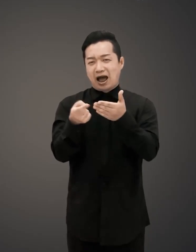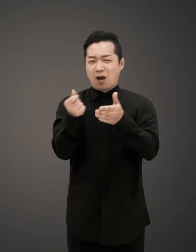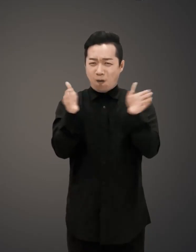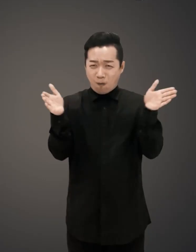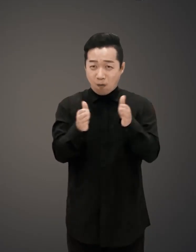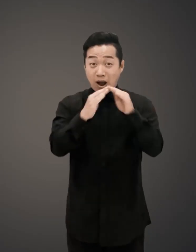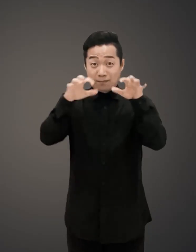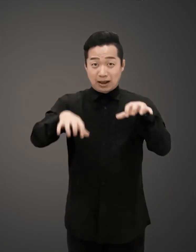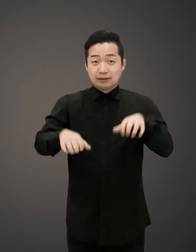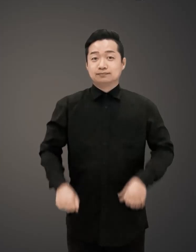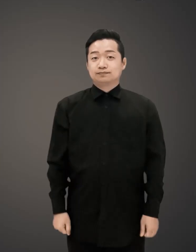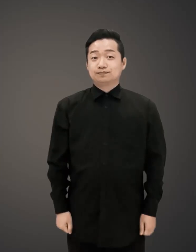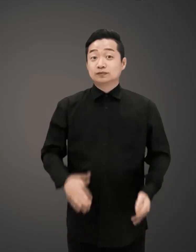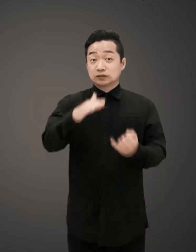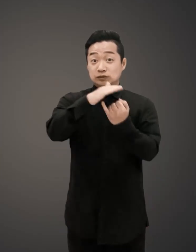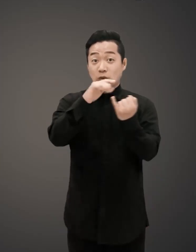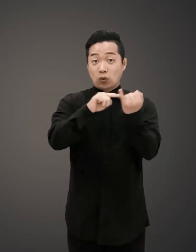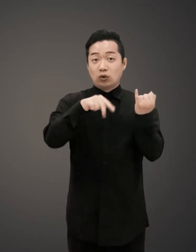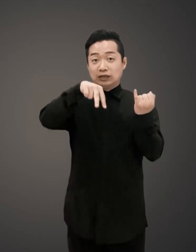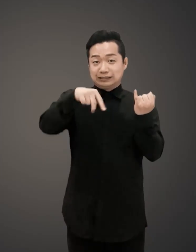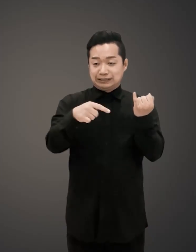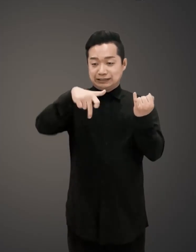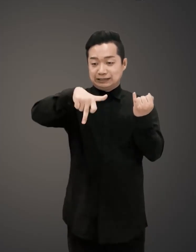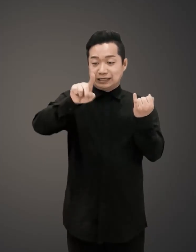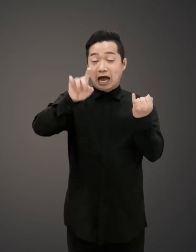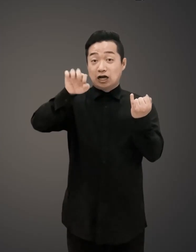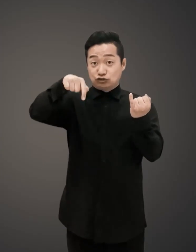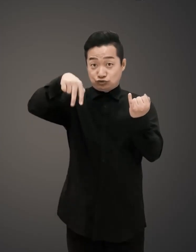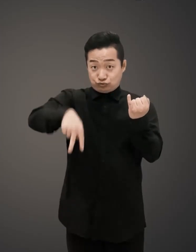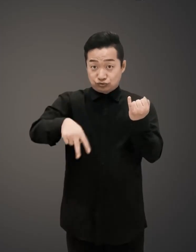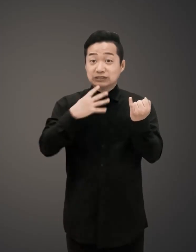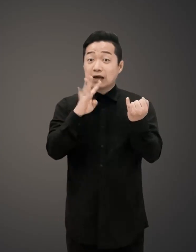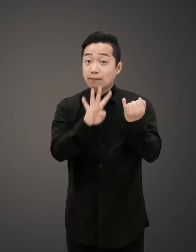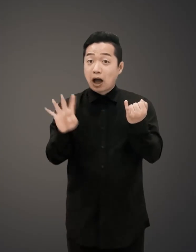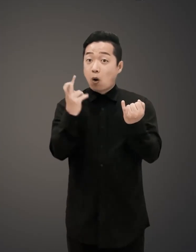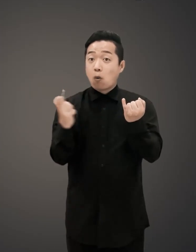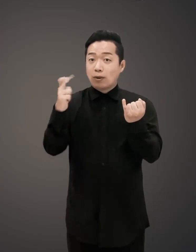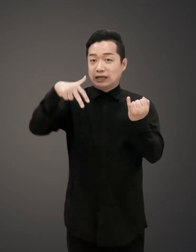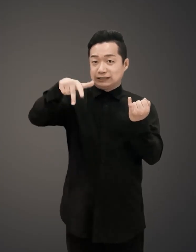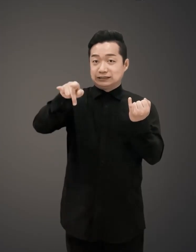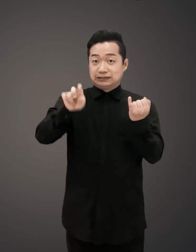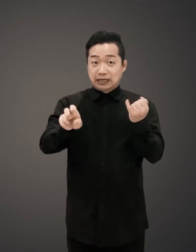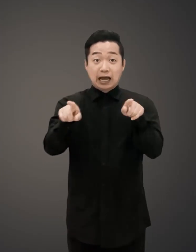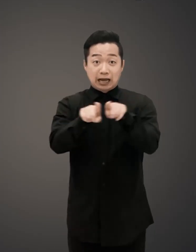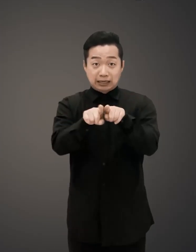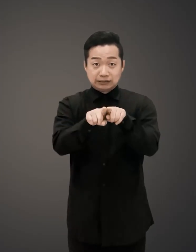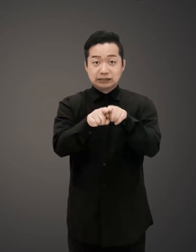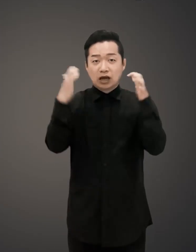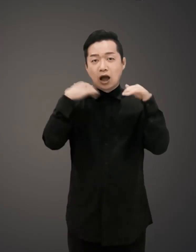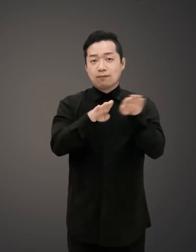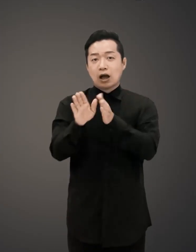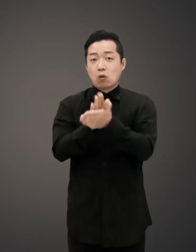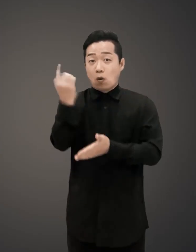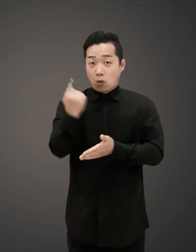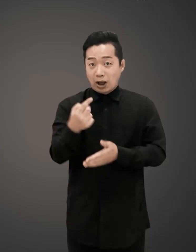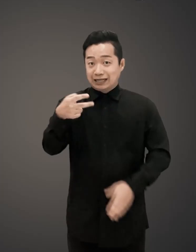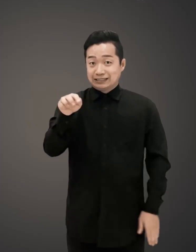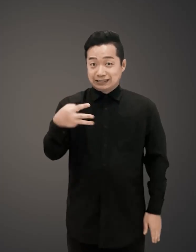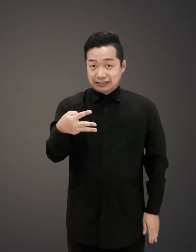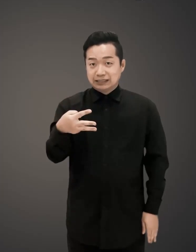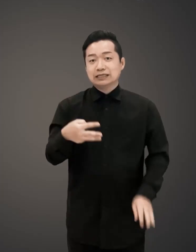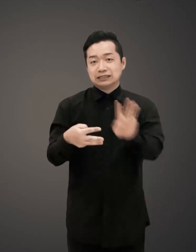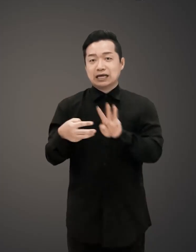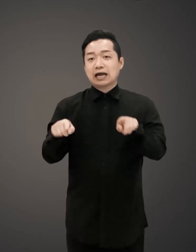정도로 작은 이곳에서 어린 소녀 스카웃은 자신보다 4살 많은 오빠 잼과 여름방학마다 놀러오는